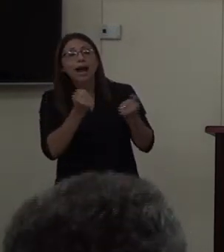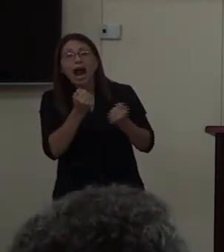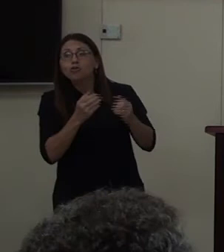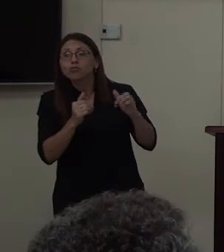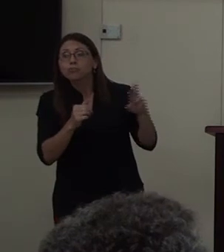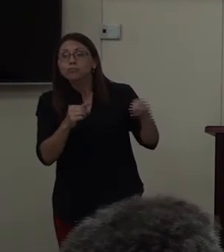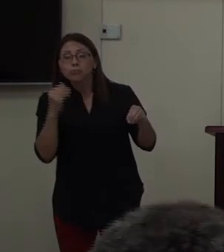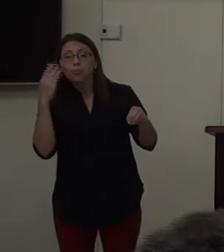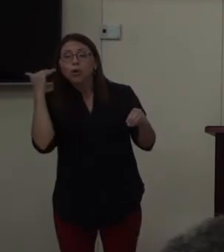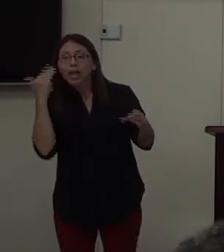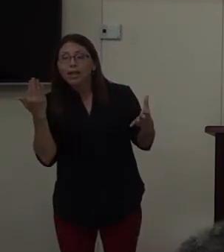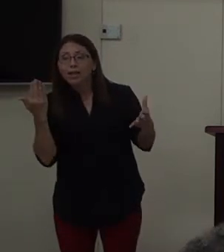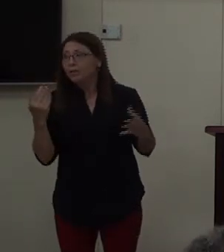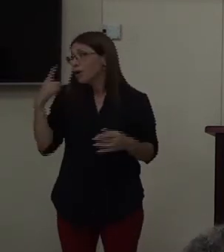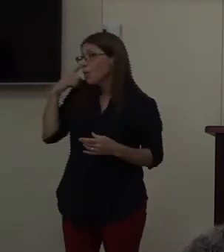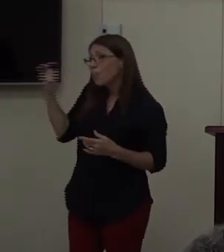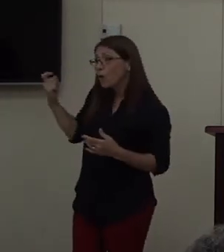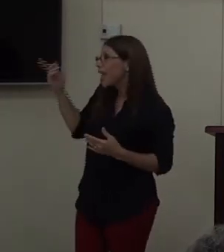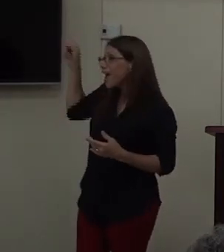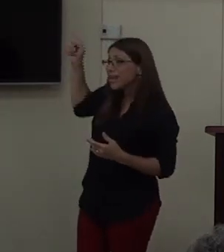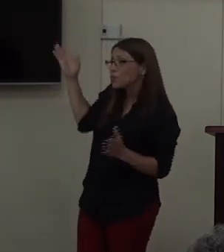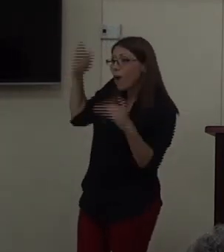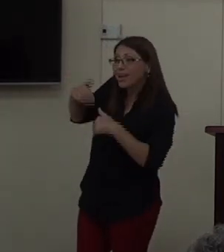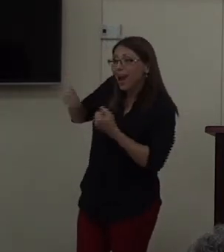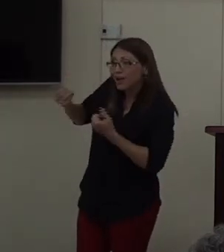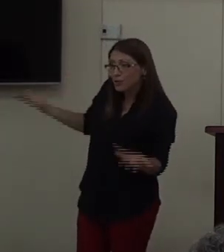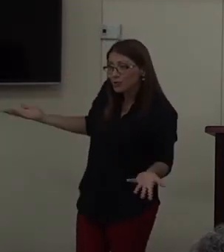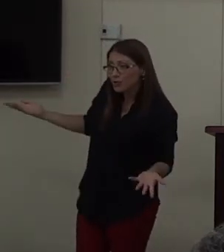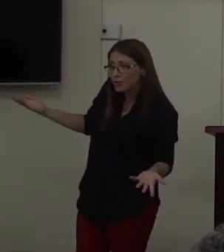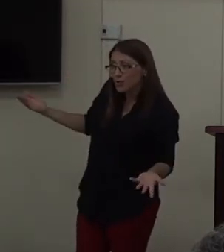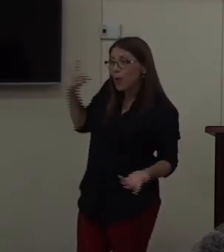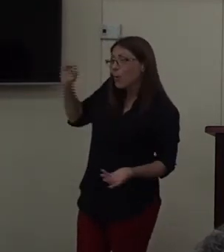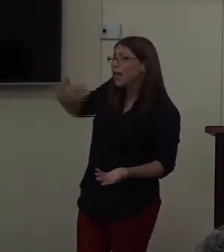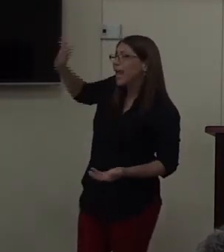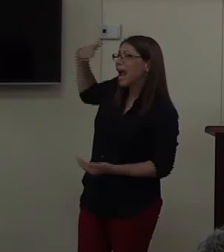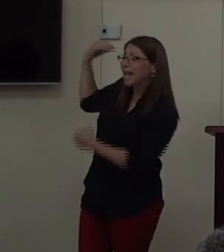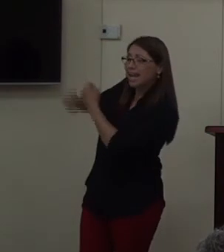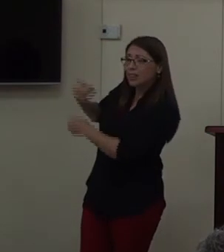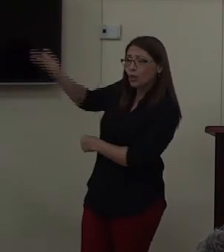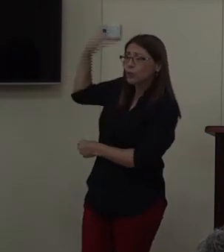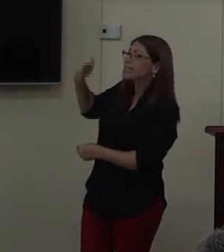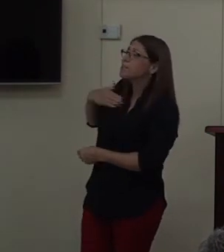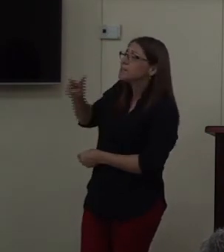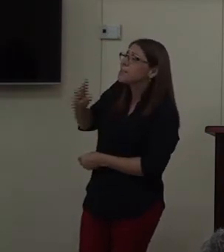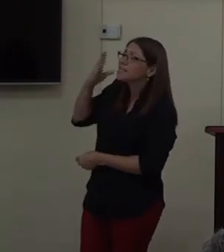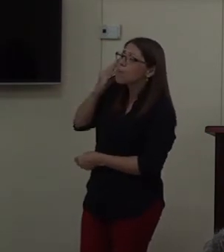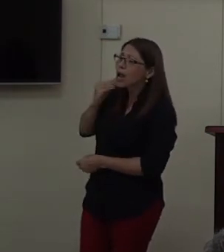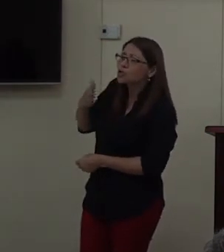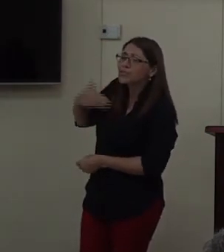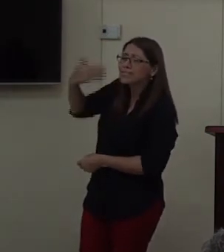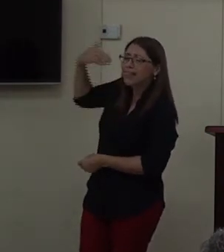no se puede inventar? Y ella le responde, porque no hay carro, le digo. Porque de ahí, en aquel entonces, cuando fueron mis bisabuelos, mis tatarabuelos, no